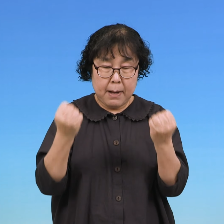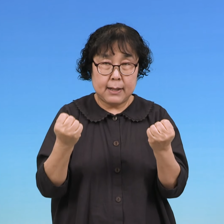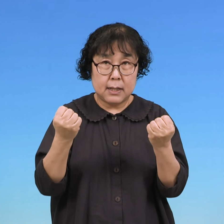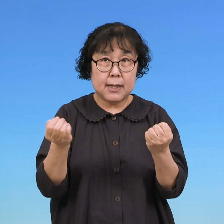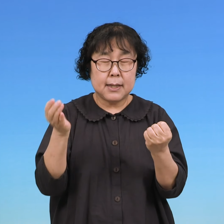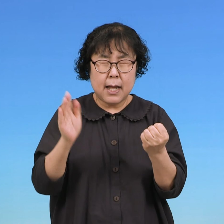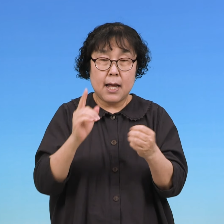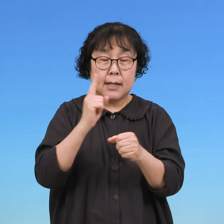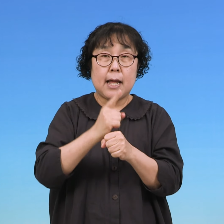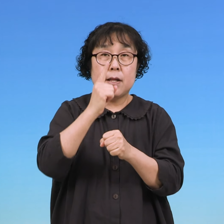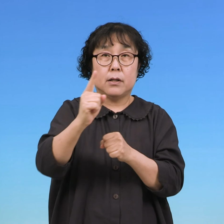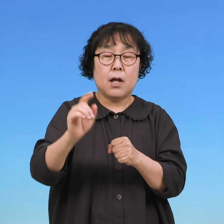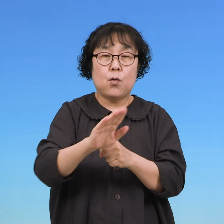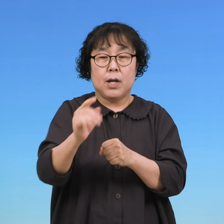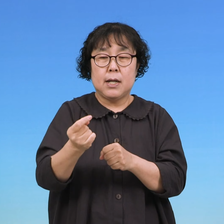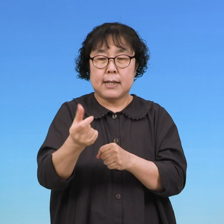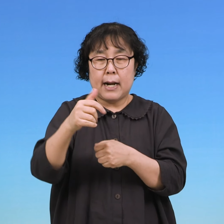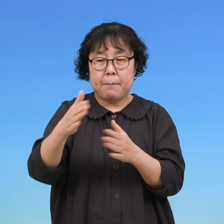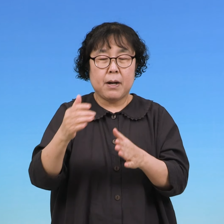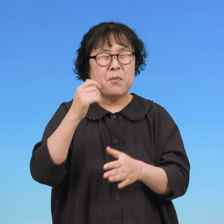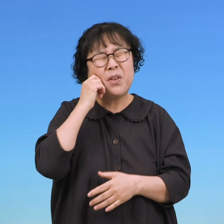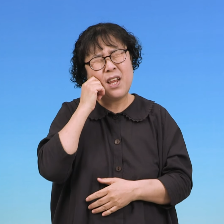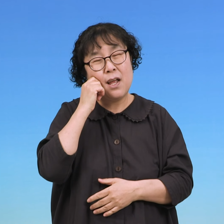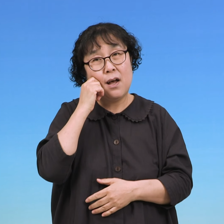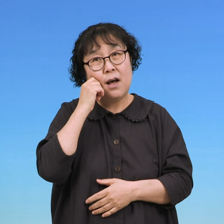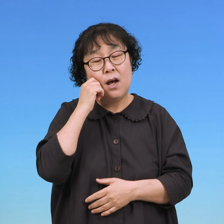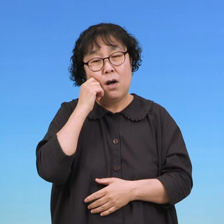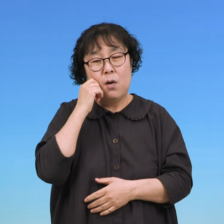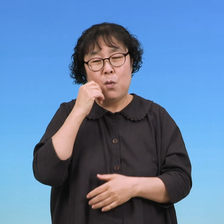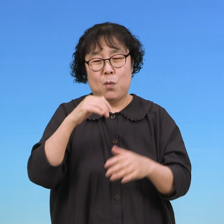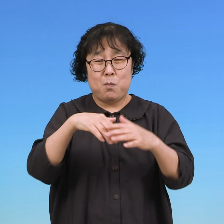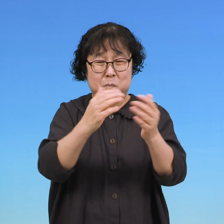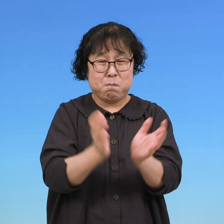분들이 많이 계실 텐데 내년에 우리 다락방 못합니다.